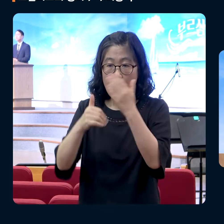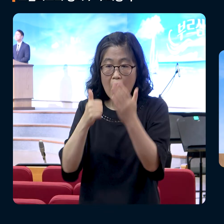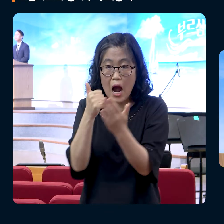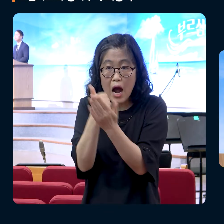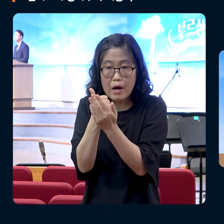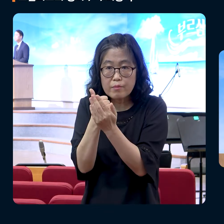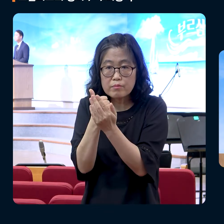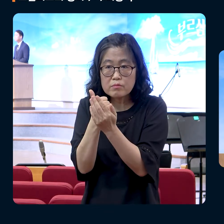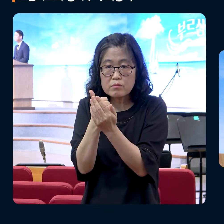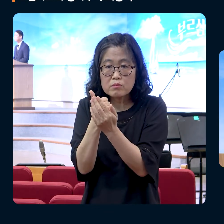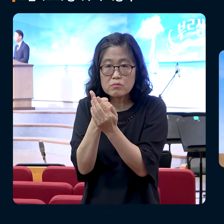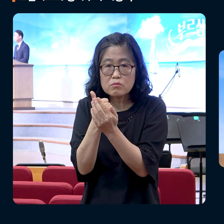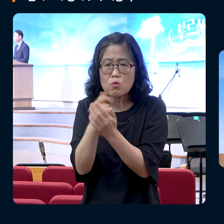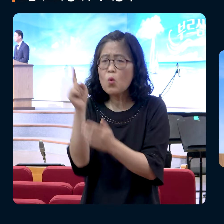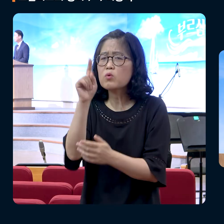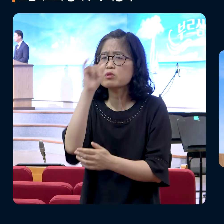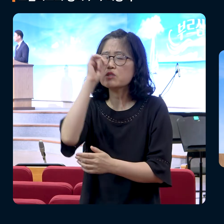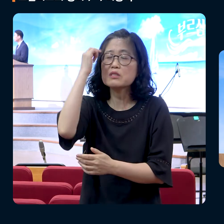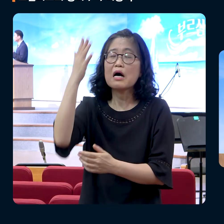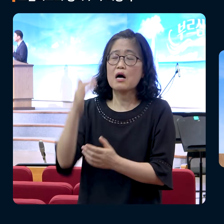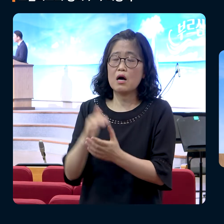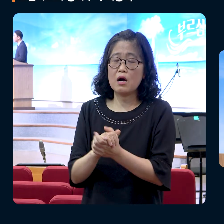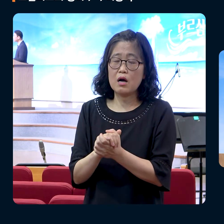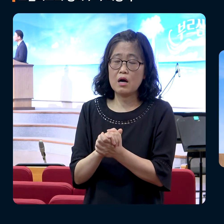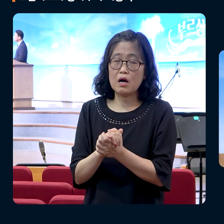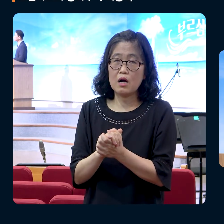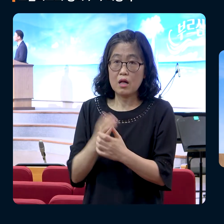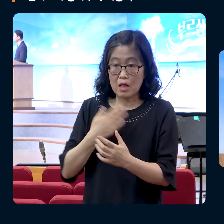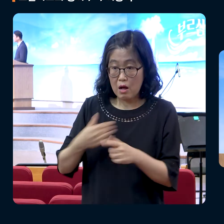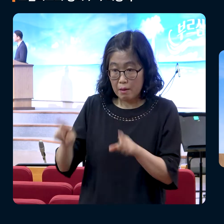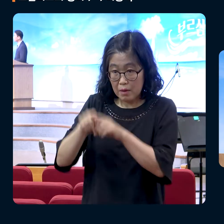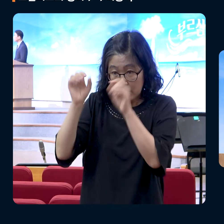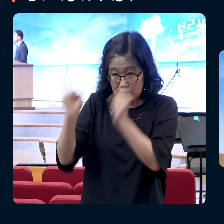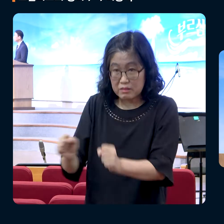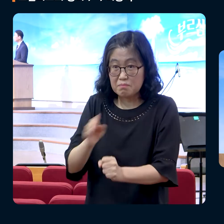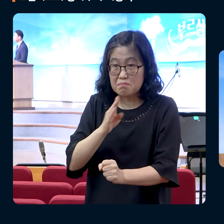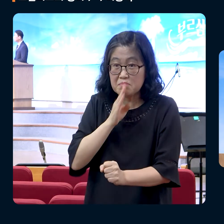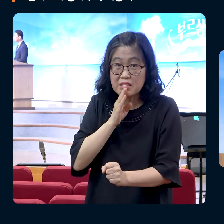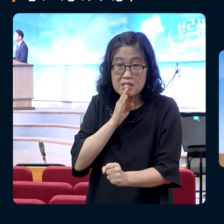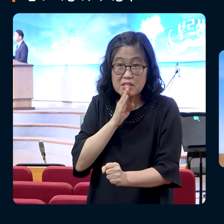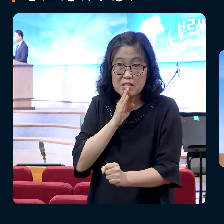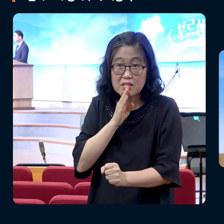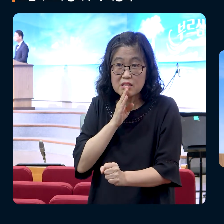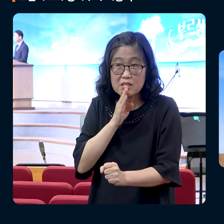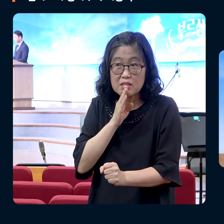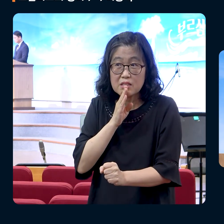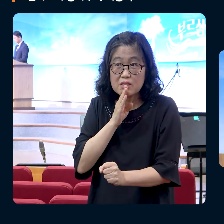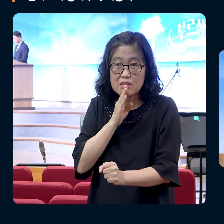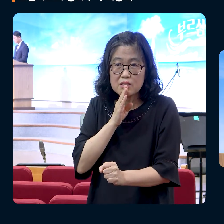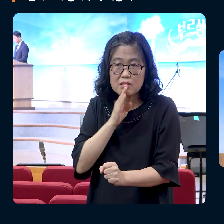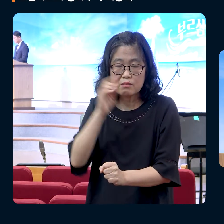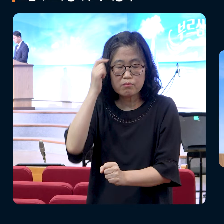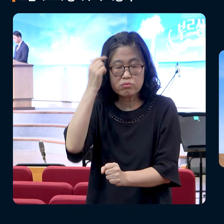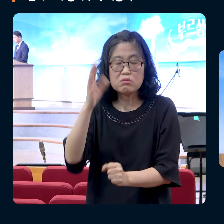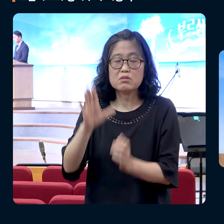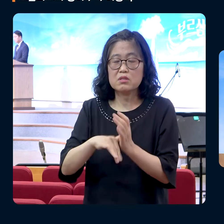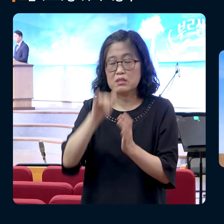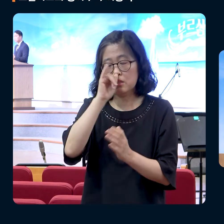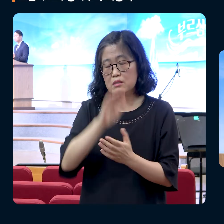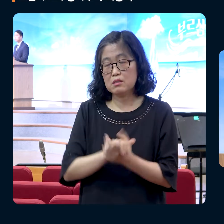도대체 어디 계십니까? 하나님 도대체 나와 함께하고 계신 거 맞습니까? 라는 것들을 물을 때가 있지